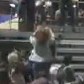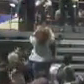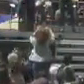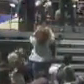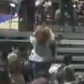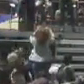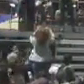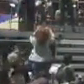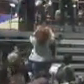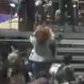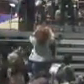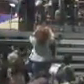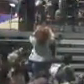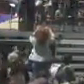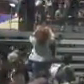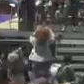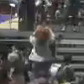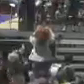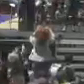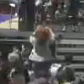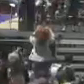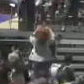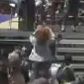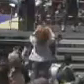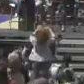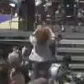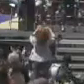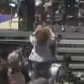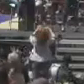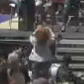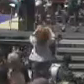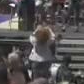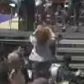Somos quen? Si se pode, hai Marea, adiante!